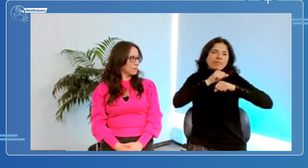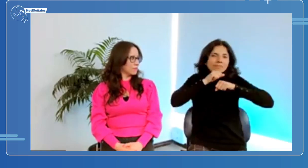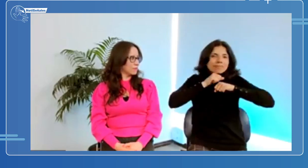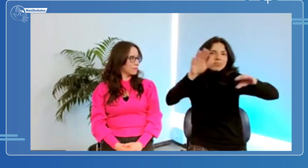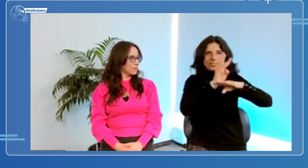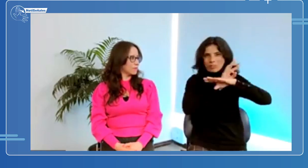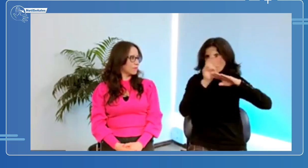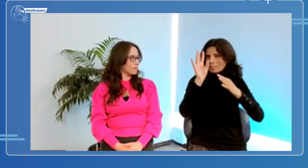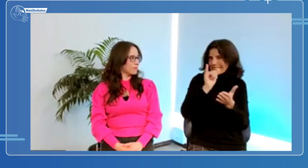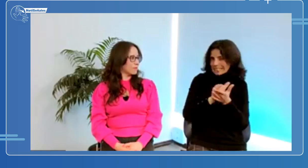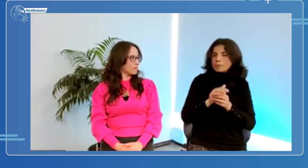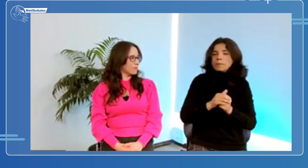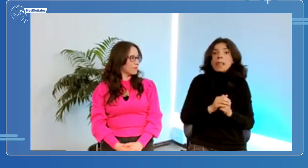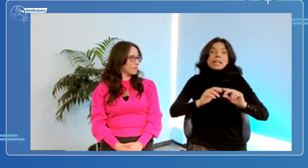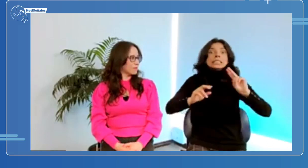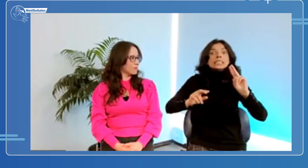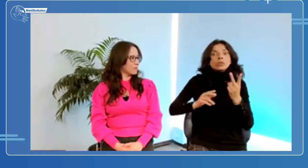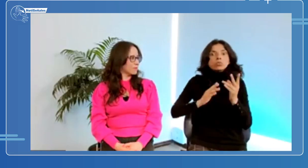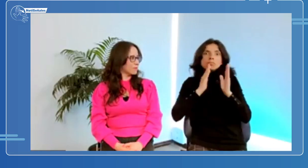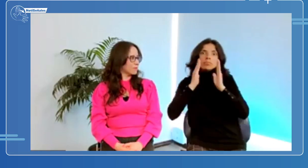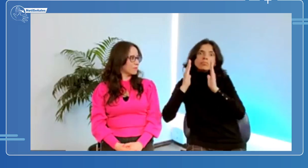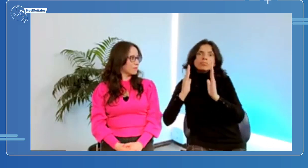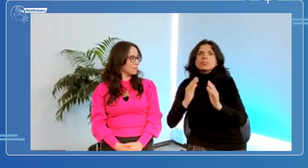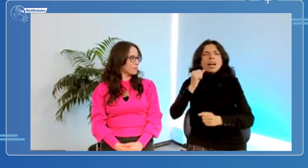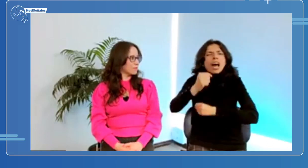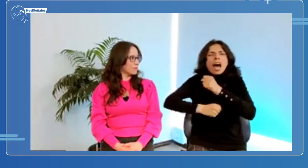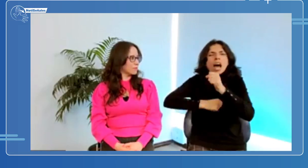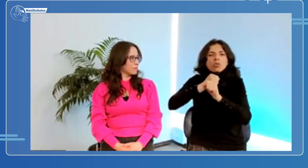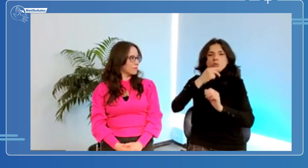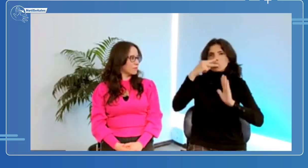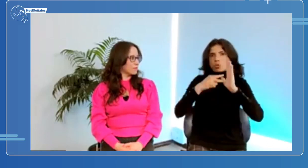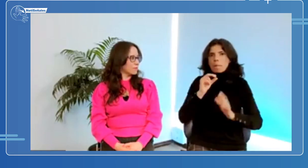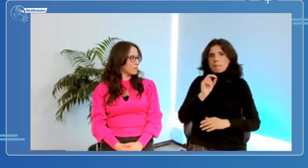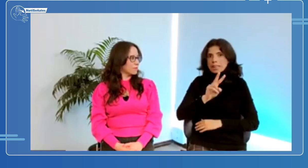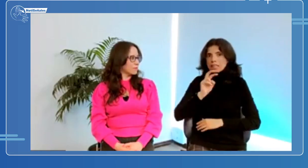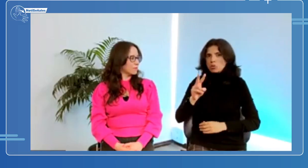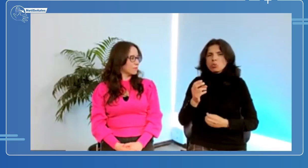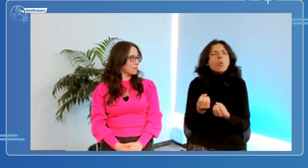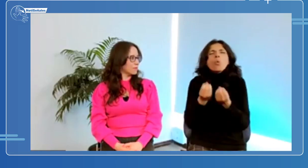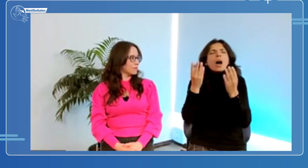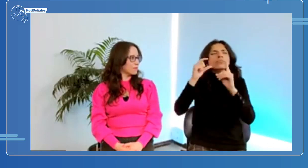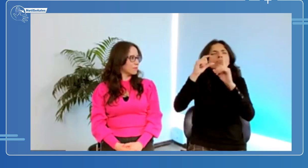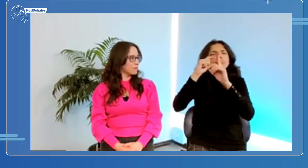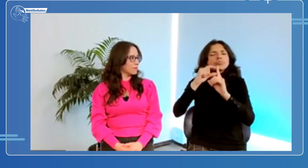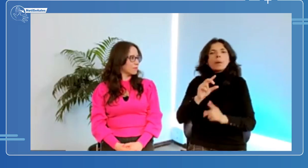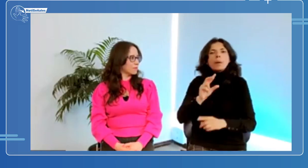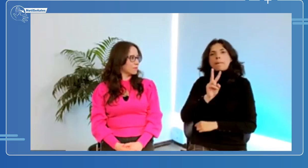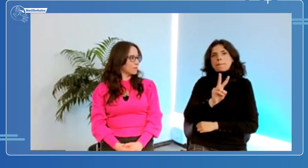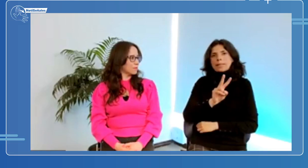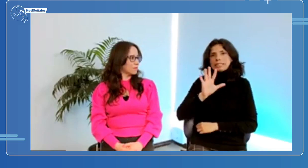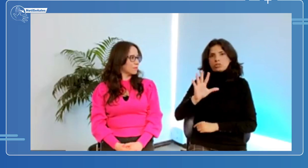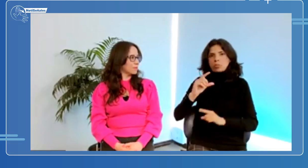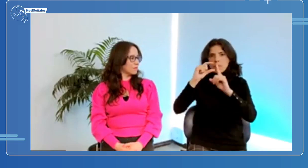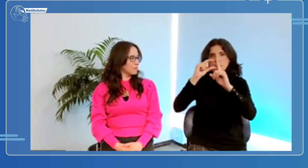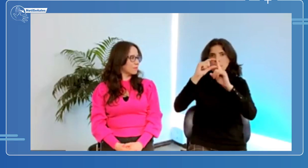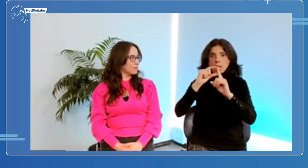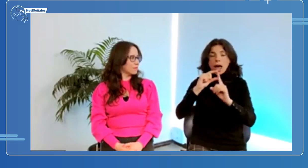esto para que el Ministerio de Salud pues lo publicara en su página web. Ya para el siguiente año, 2022, fueron